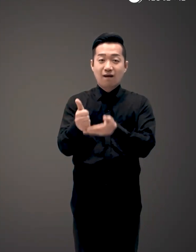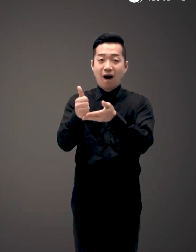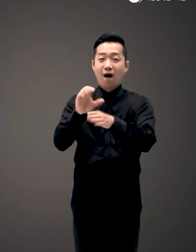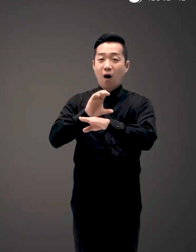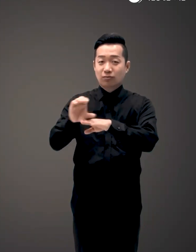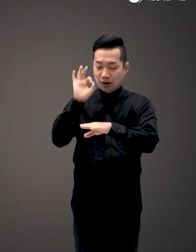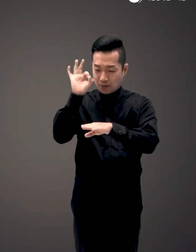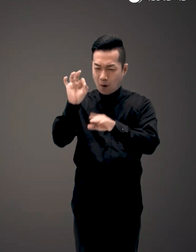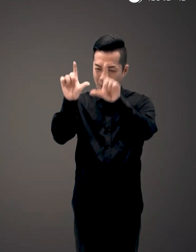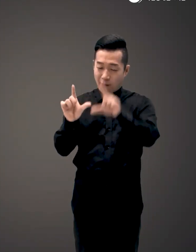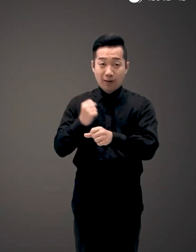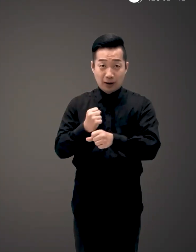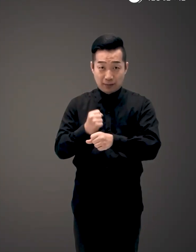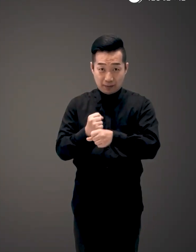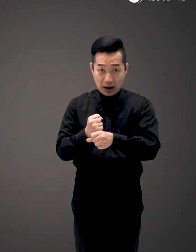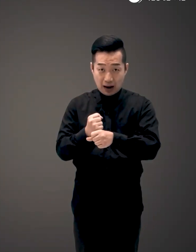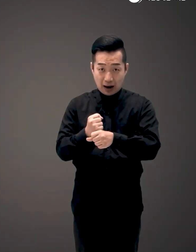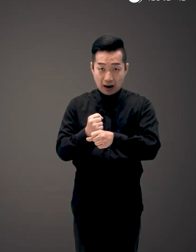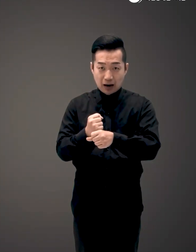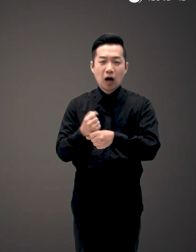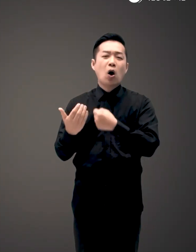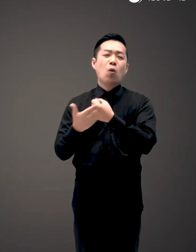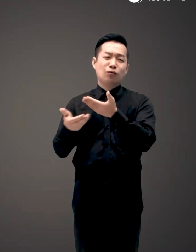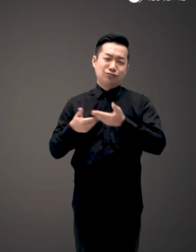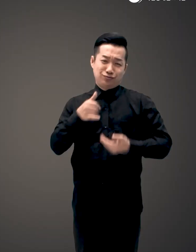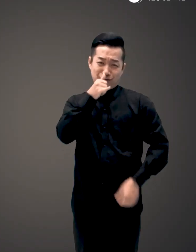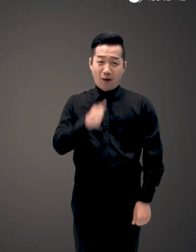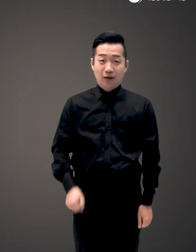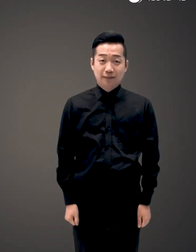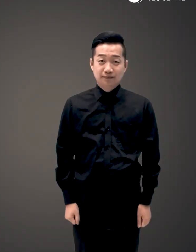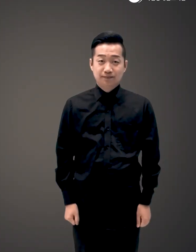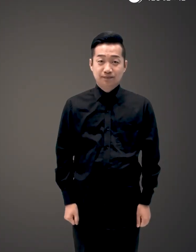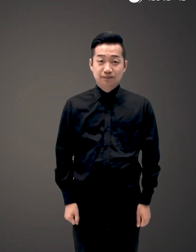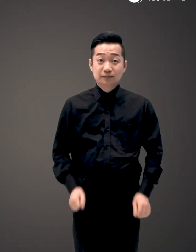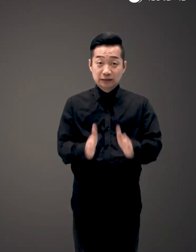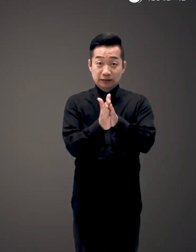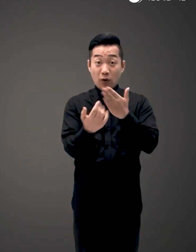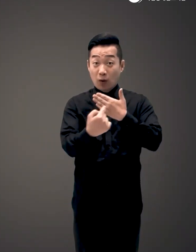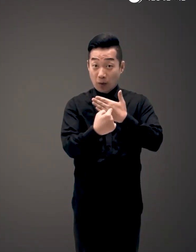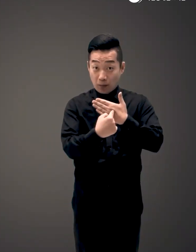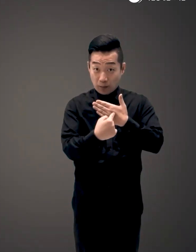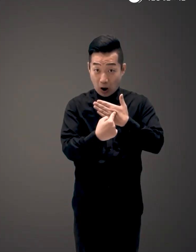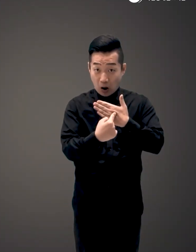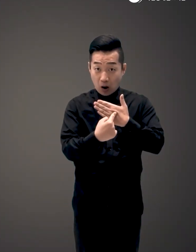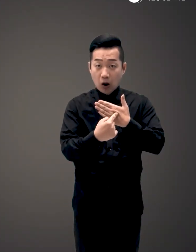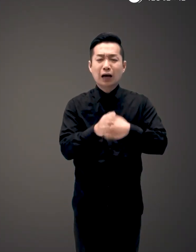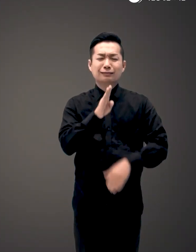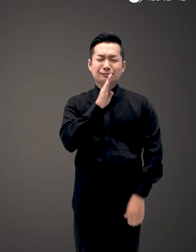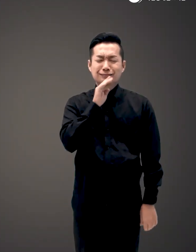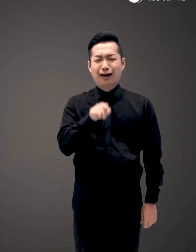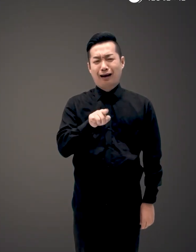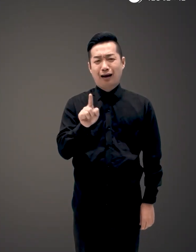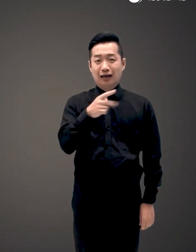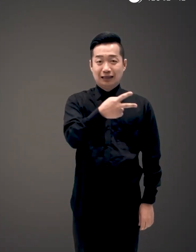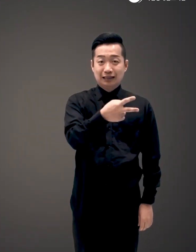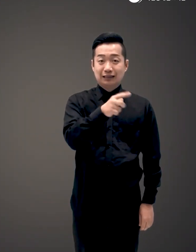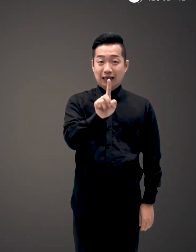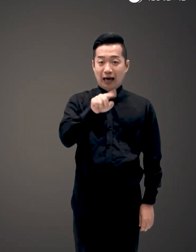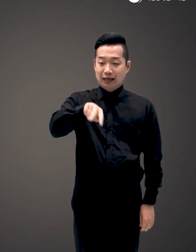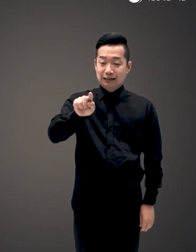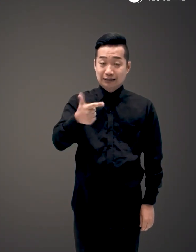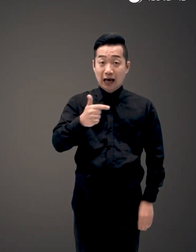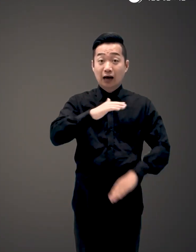해서 레이아웃 잡은 거예요. 그래서 사실 이현님도 도와주긴 했습니다. 그리고 이 표지 때문에 진짜 다산북스